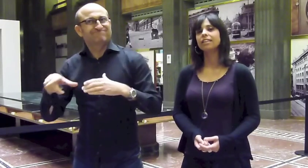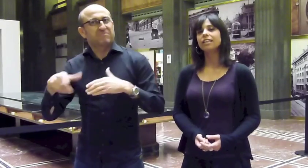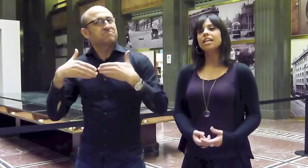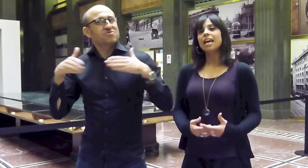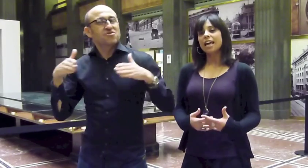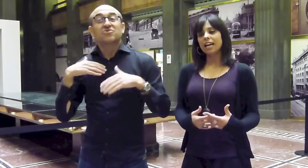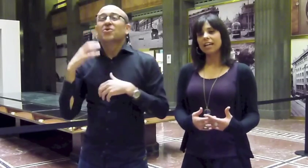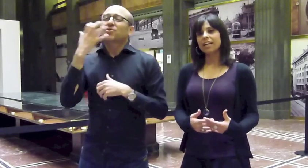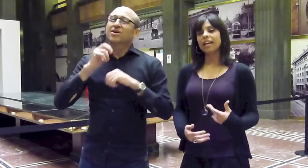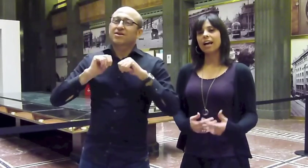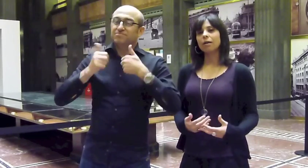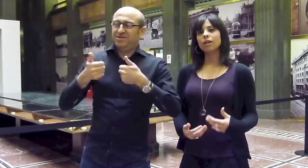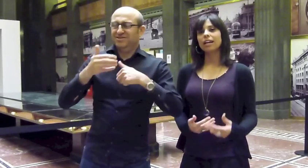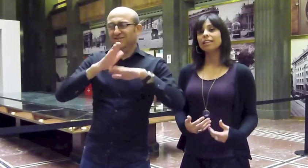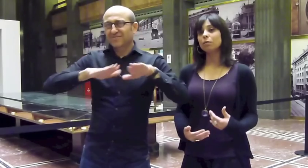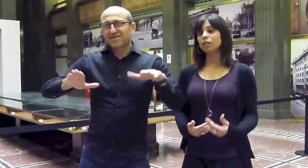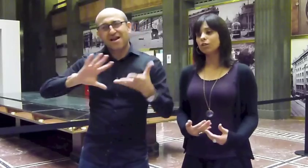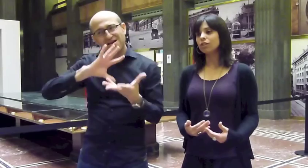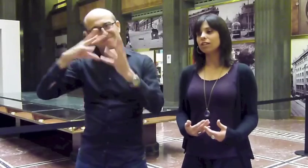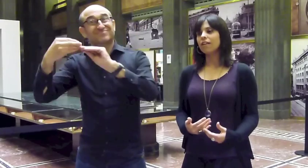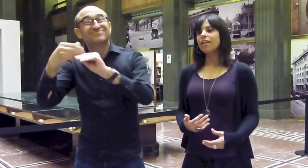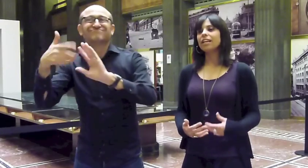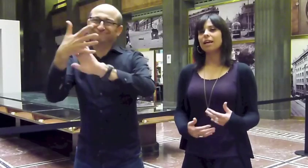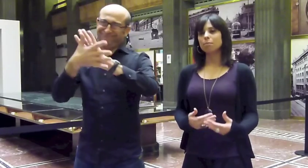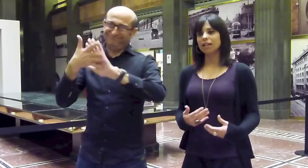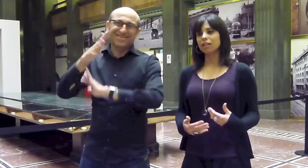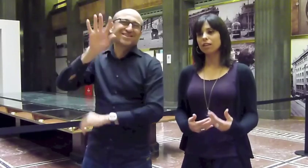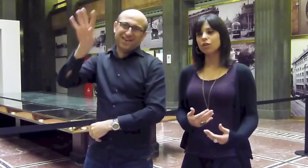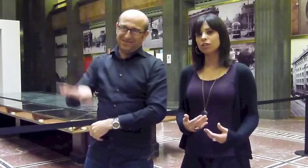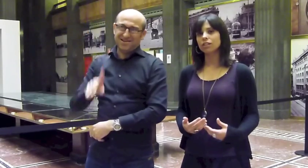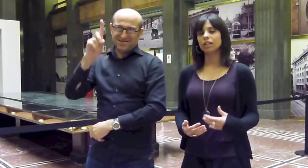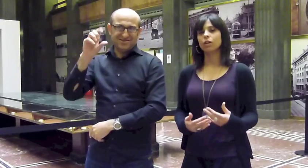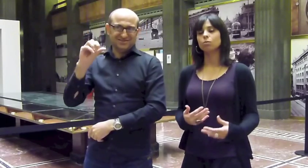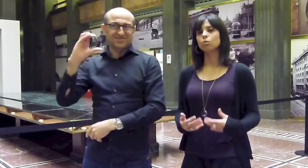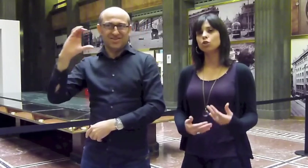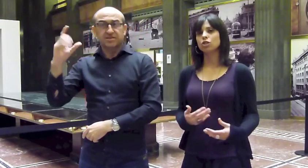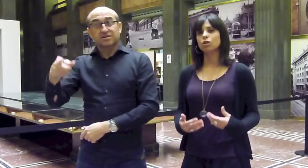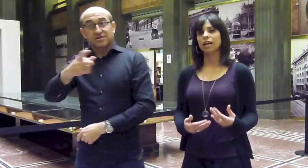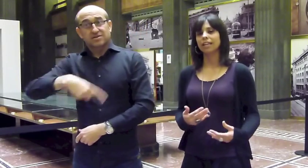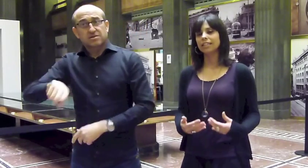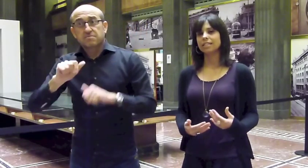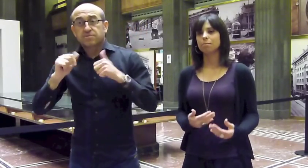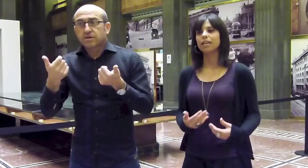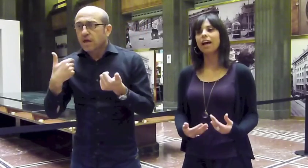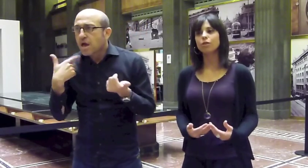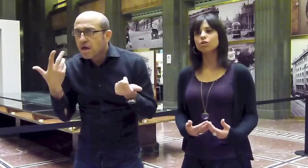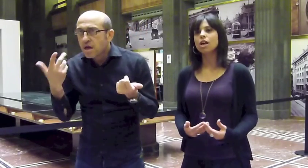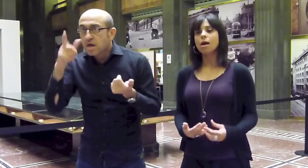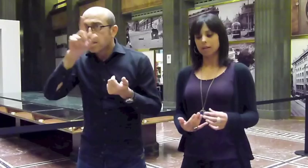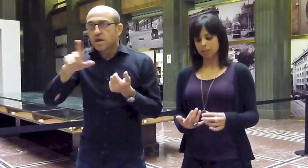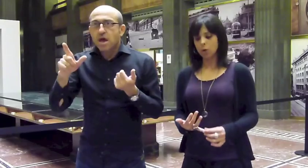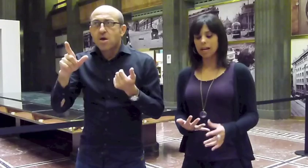catalana. La buena recepción y la implicación de muchos de los agentes